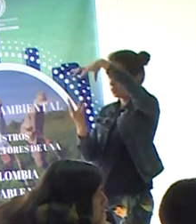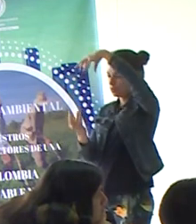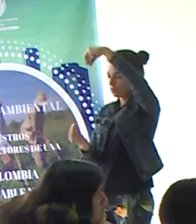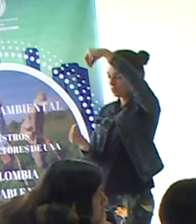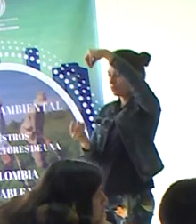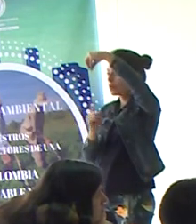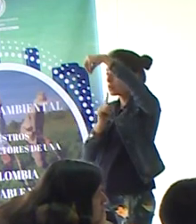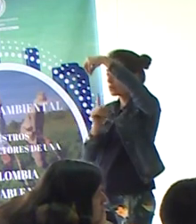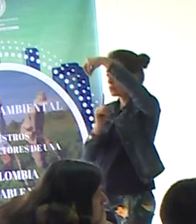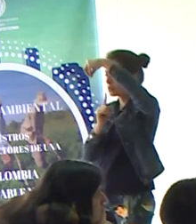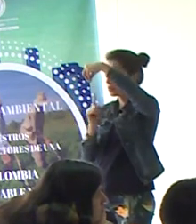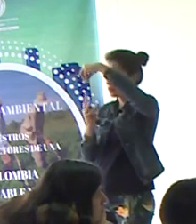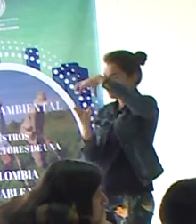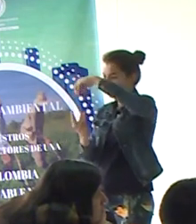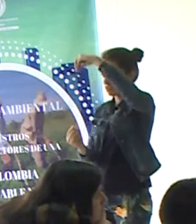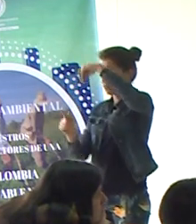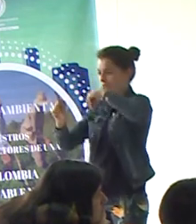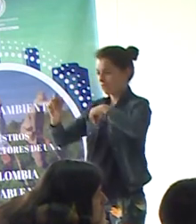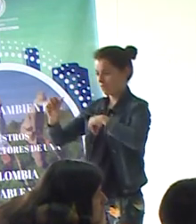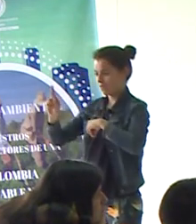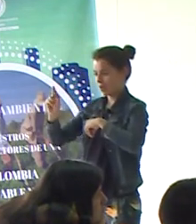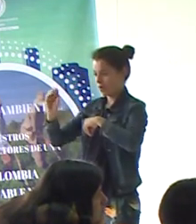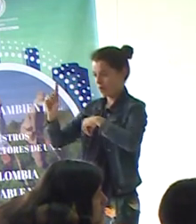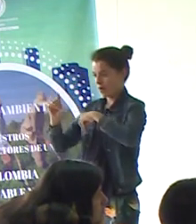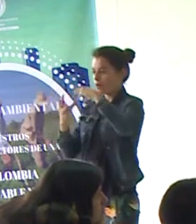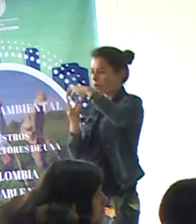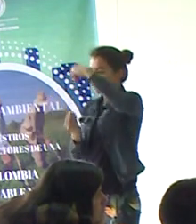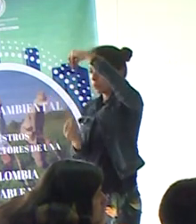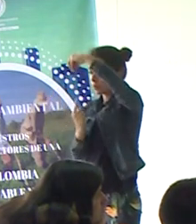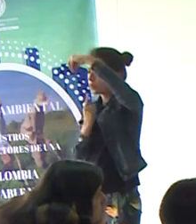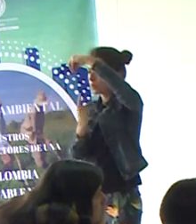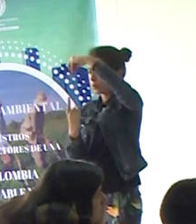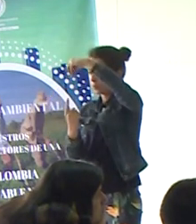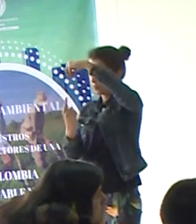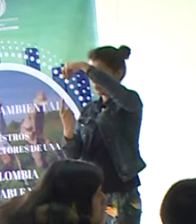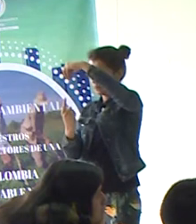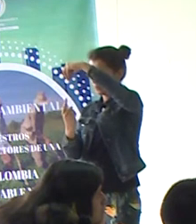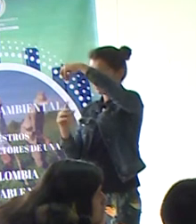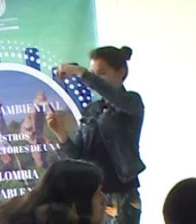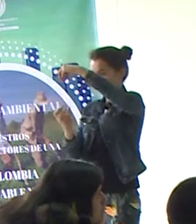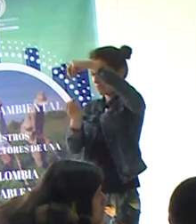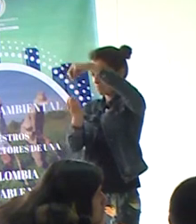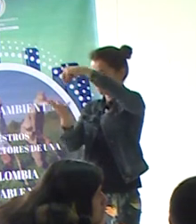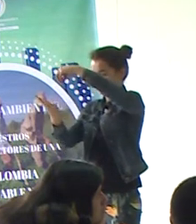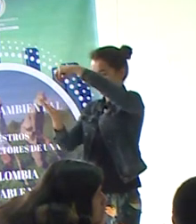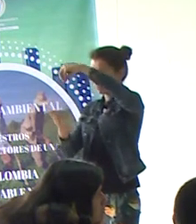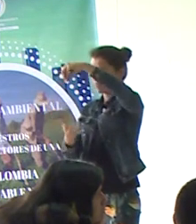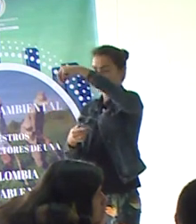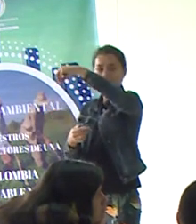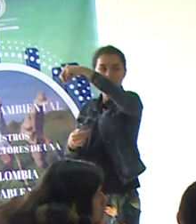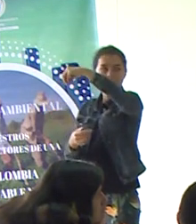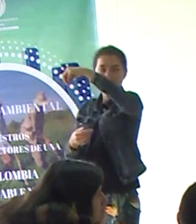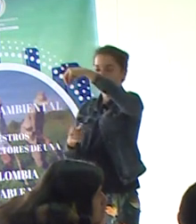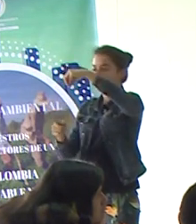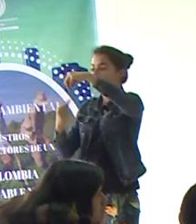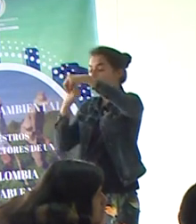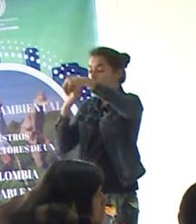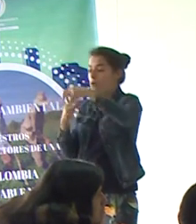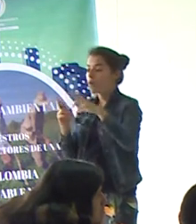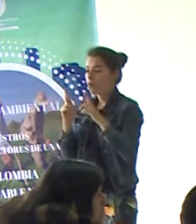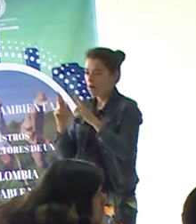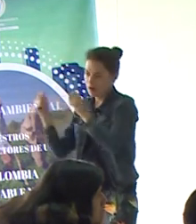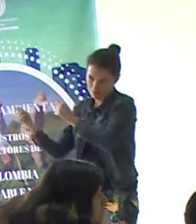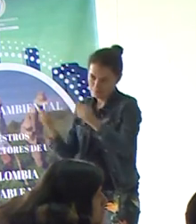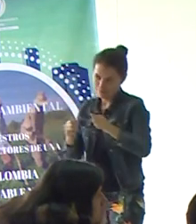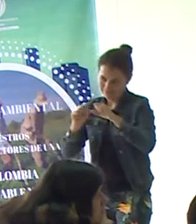farolito con qué dimensiones con las que usted bien tenga atraer procure que esas dimensiones le permitan que el